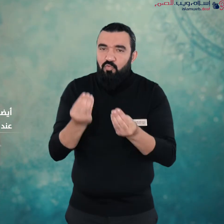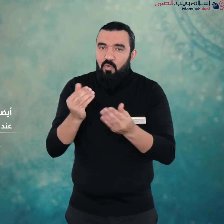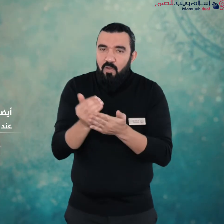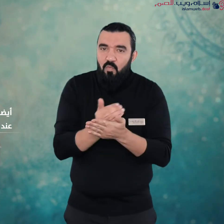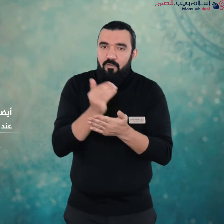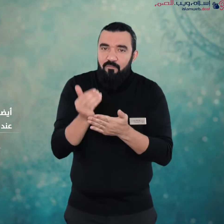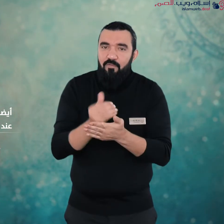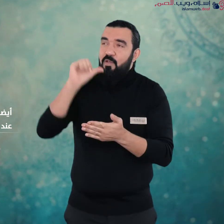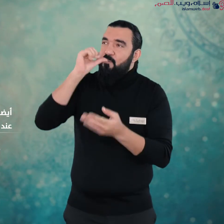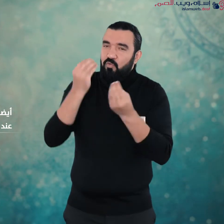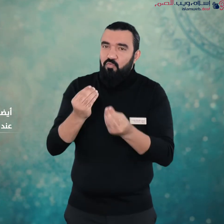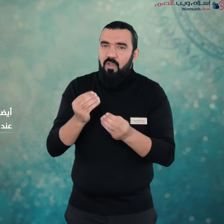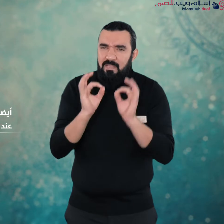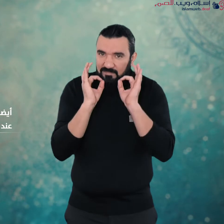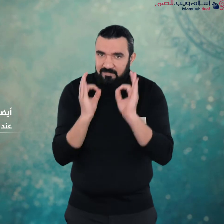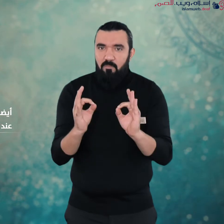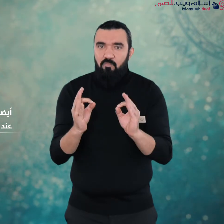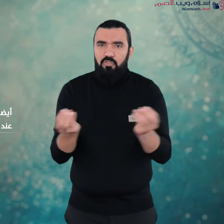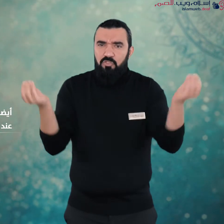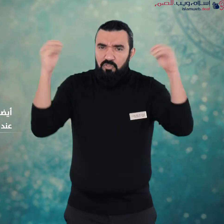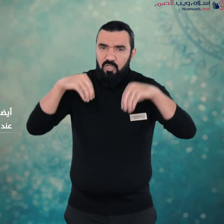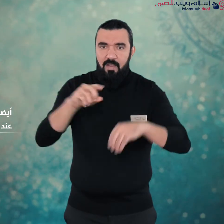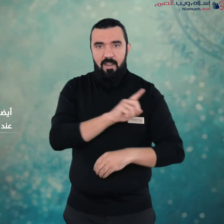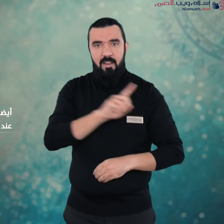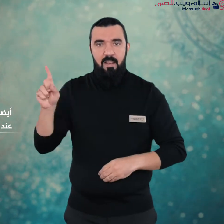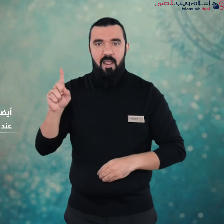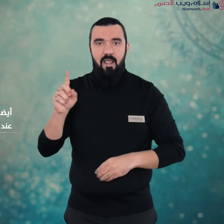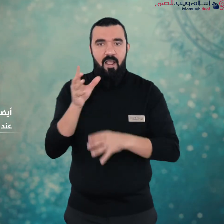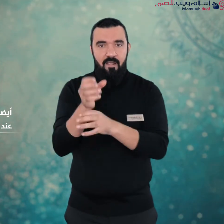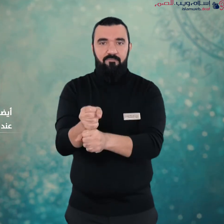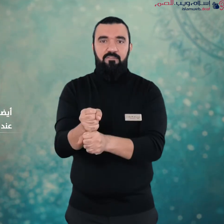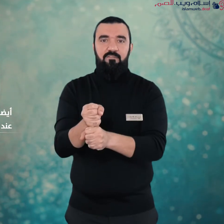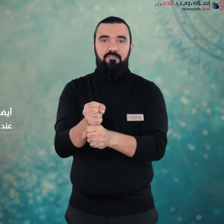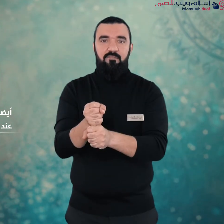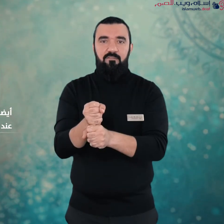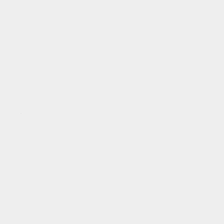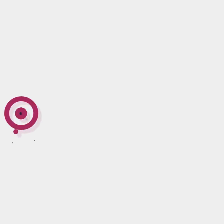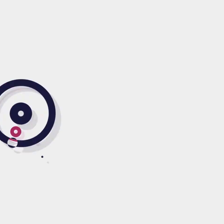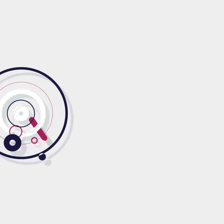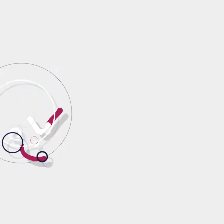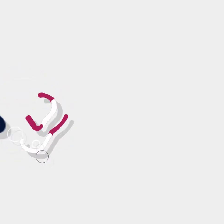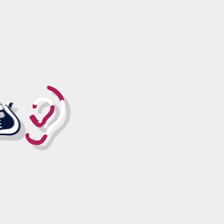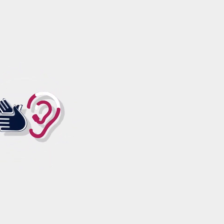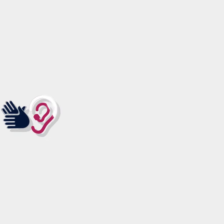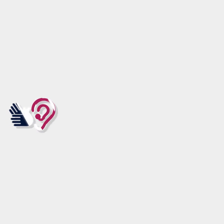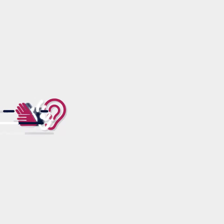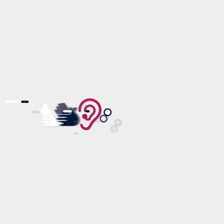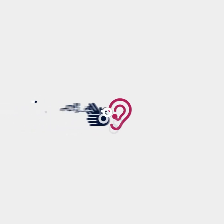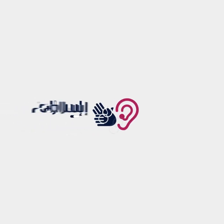يكتفي بحاجته دون تبذير اشتركوا في القناة